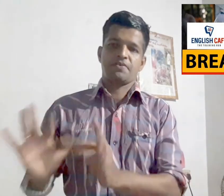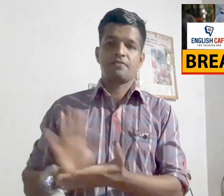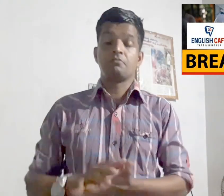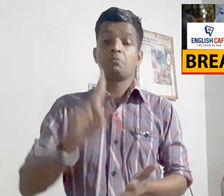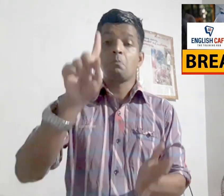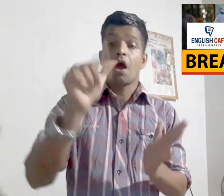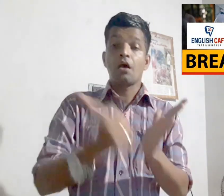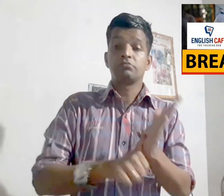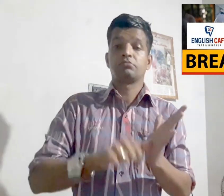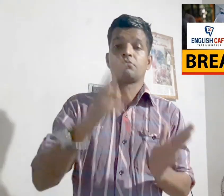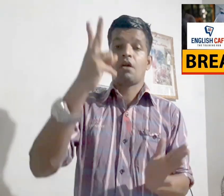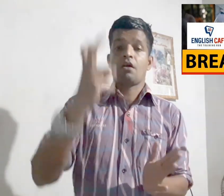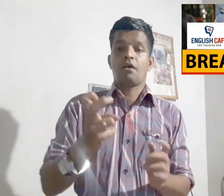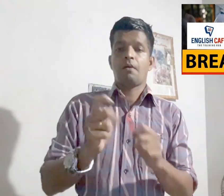വാർത്തകളിലേക്ക് മടങ്ങിയെത്താം ഒരു ചെറിയ ഇടവേള